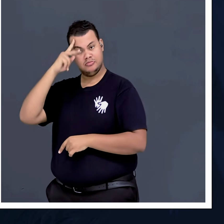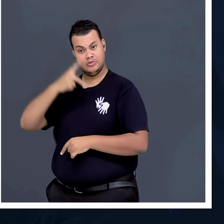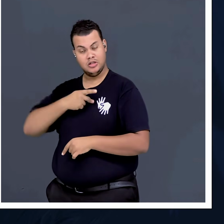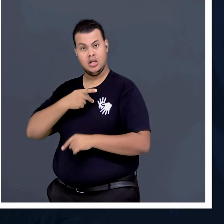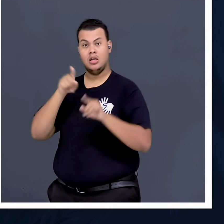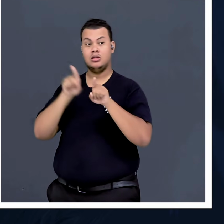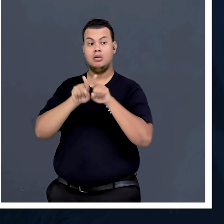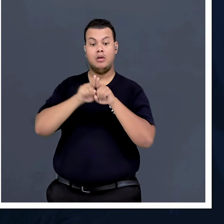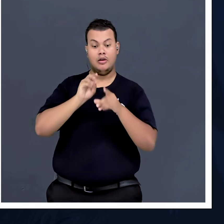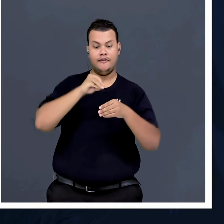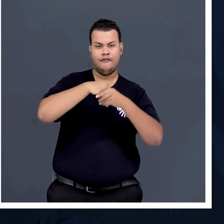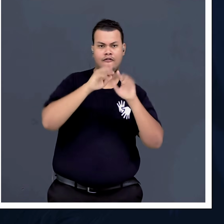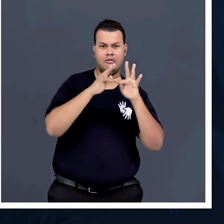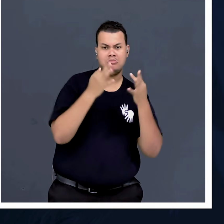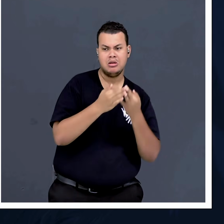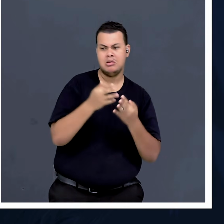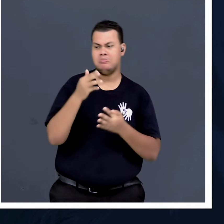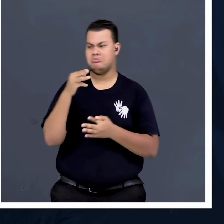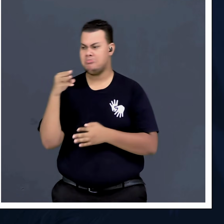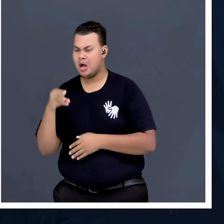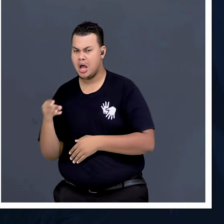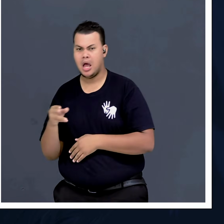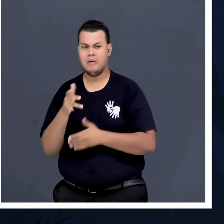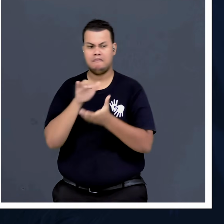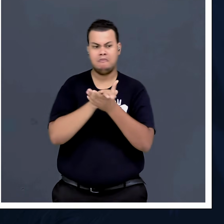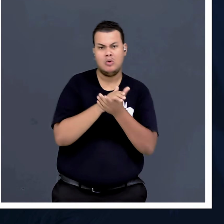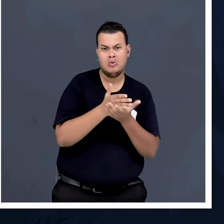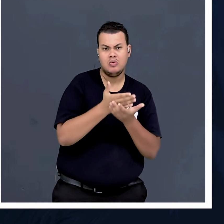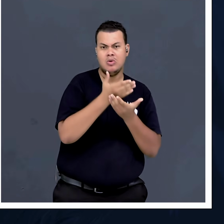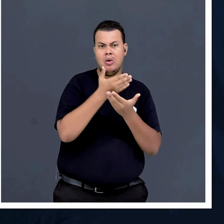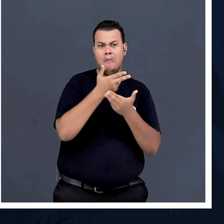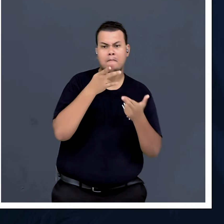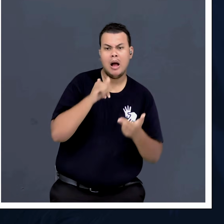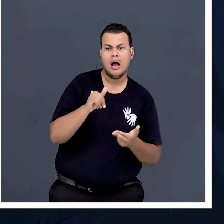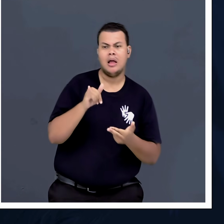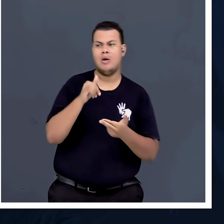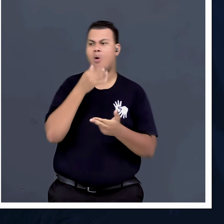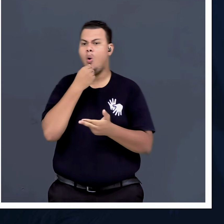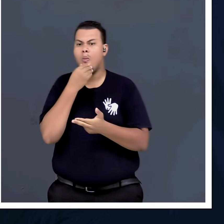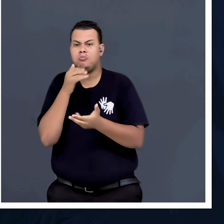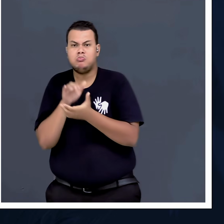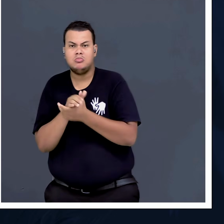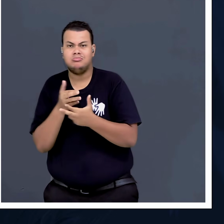sua família, como mãe, como esposa, como pai, como marido.